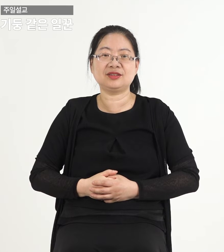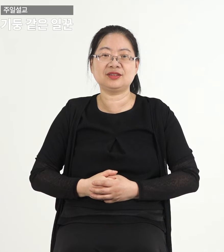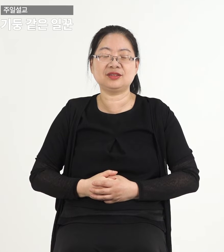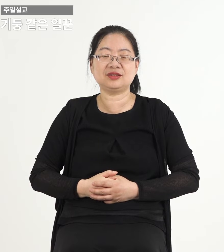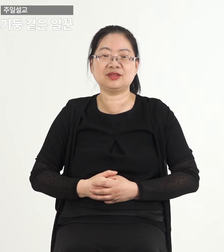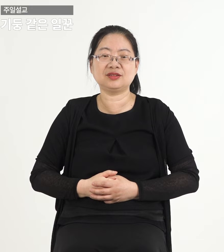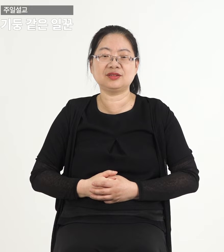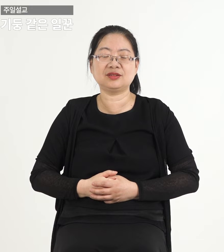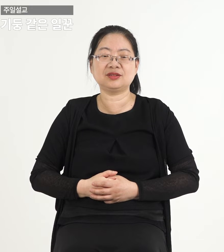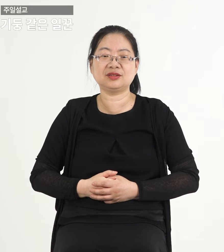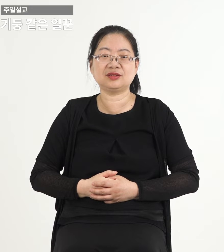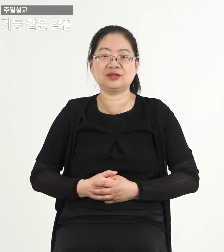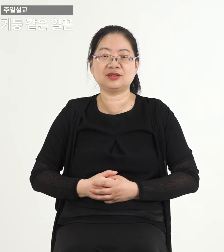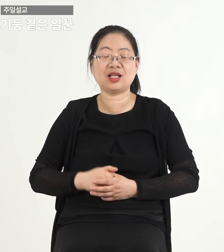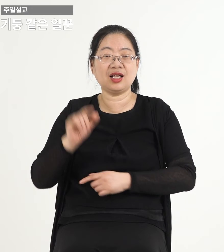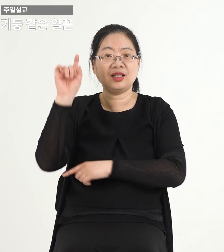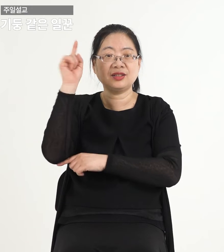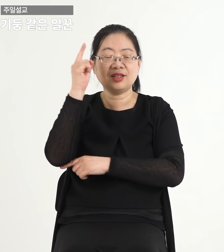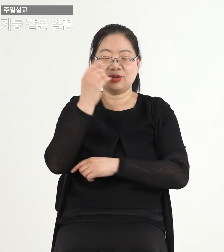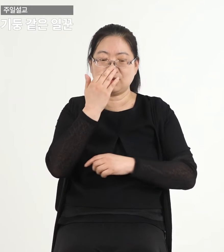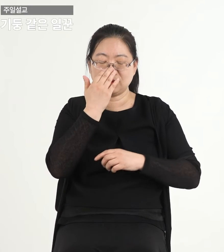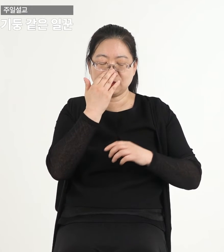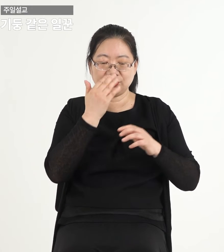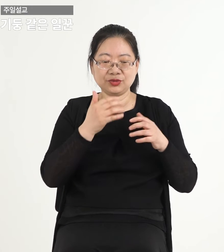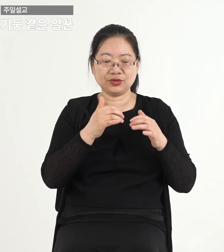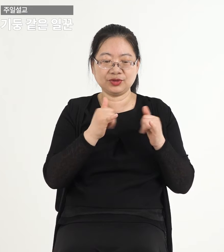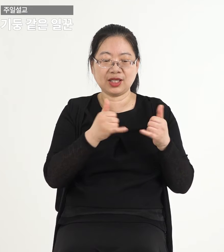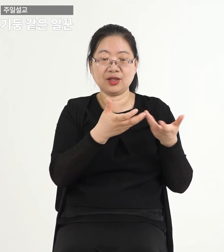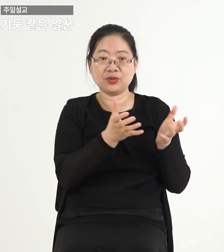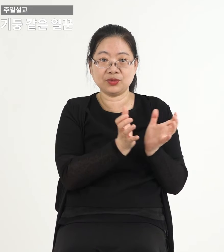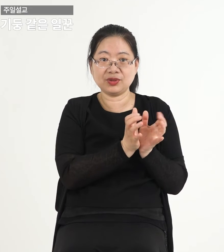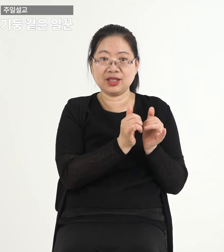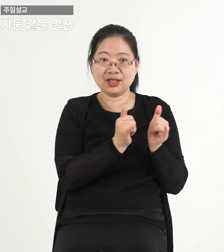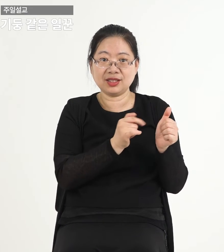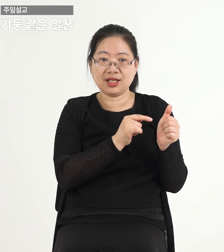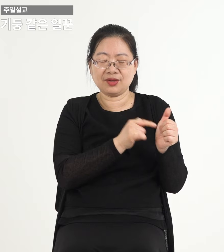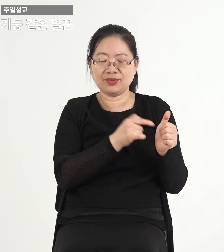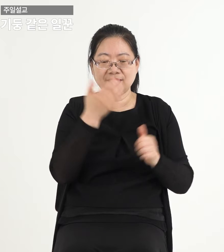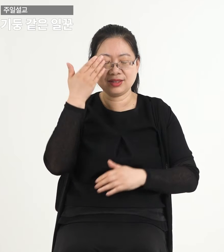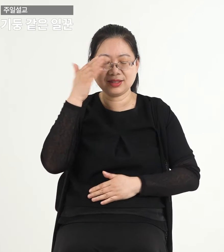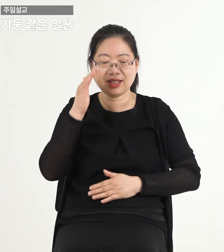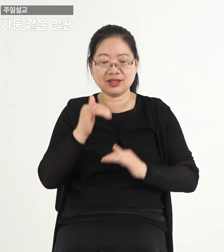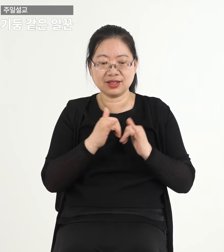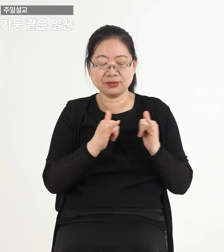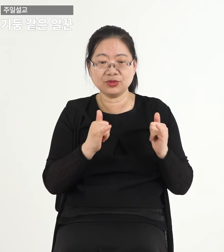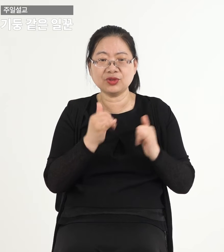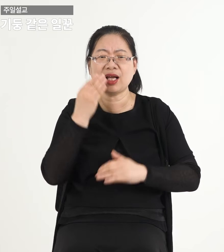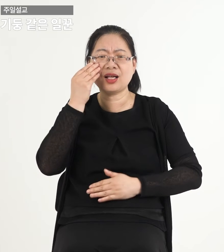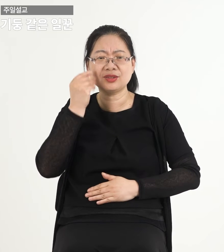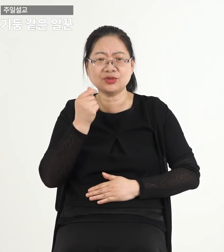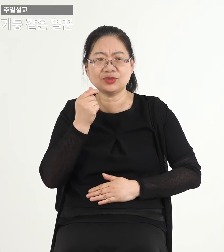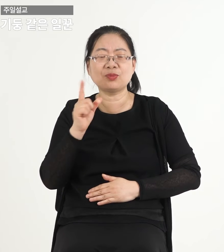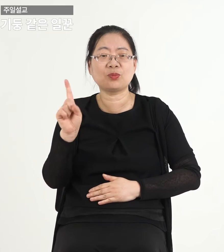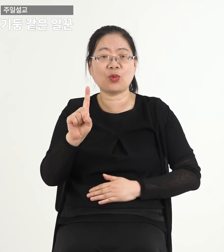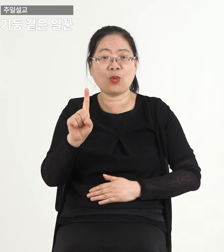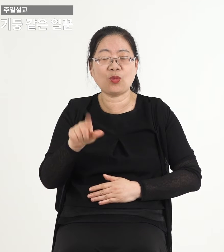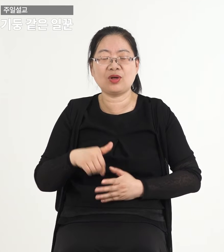그러니까 다윗은 유대 공동체 사람들이 낯선 인물입니까? 익숙한